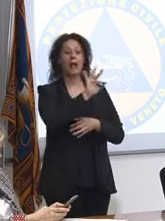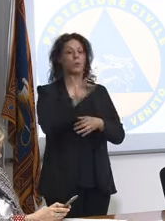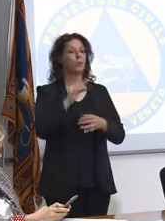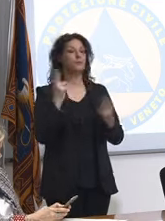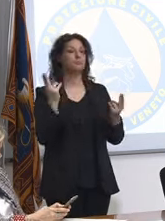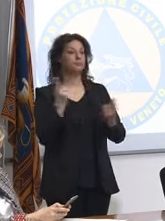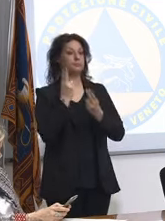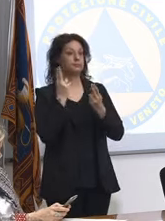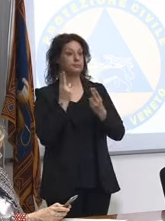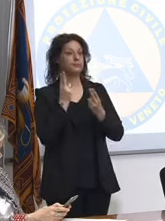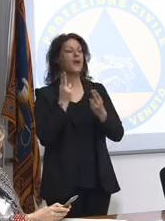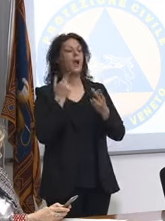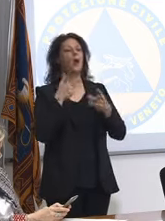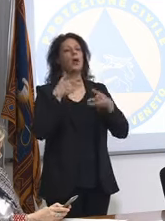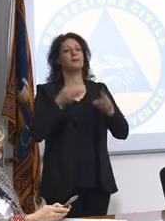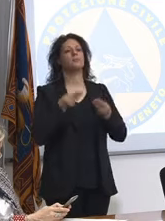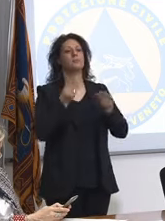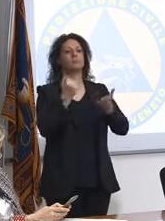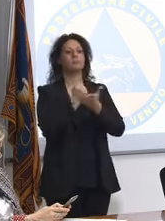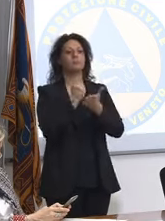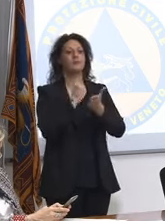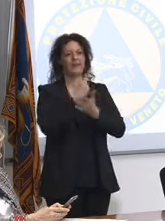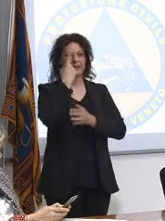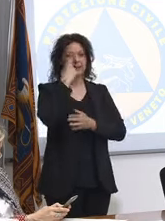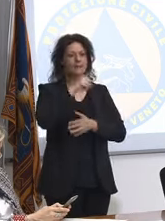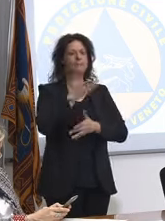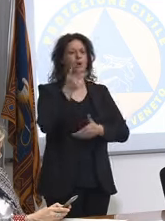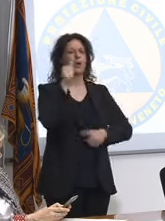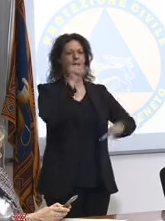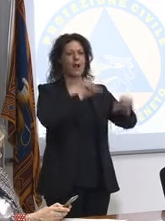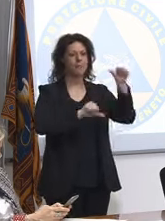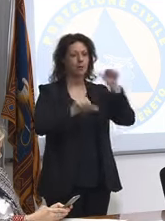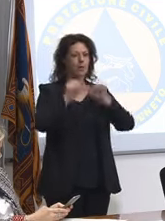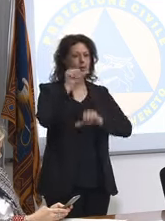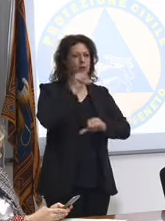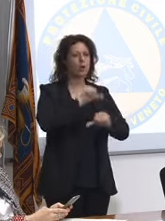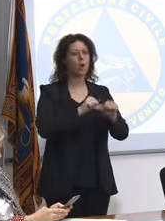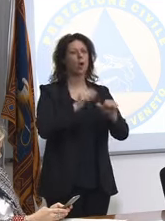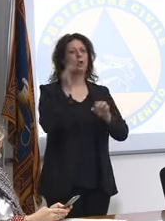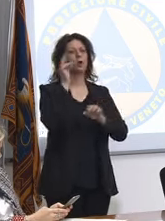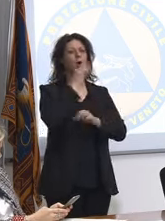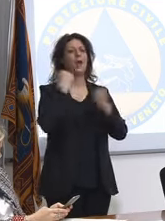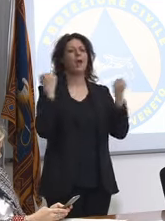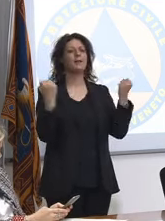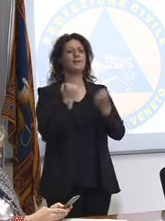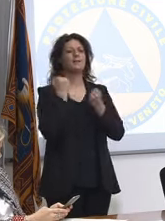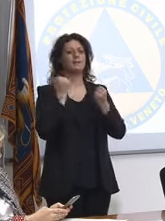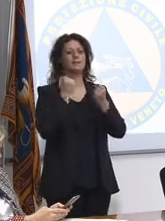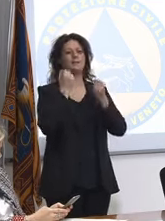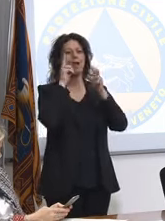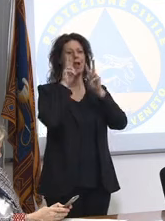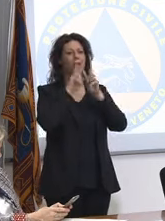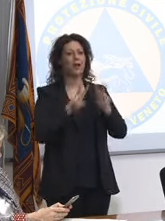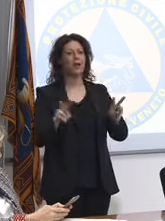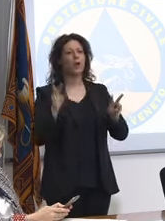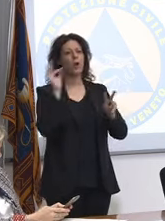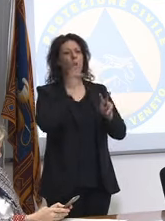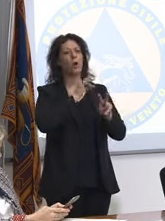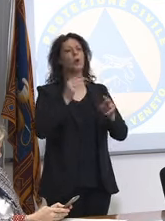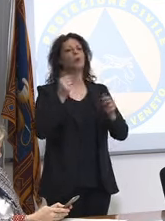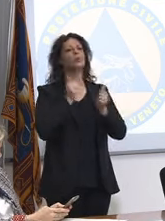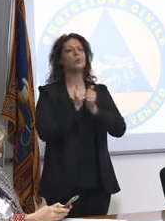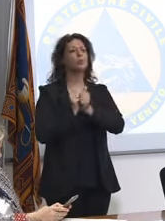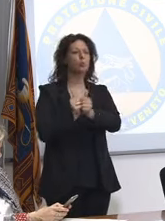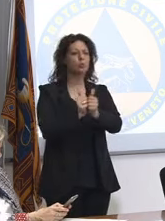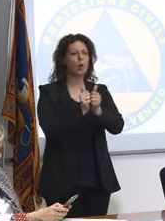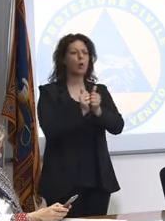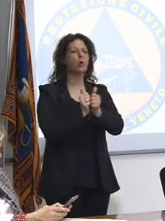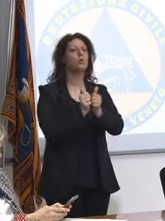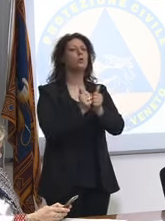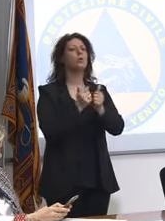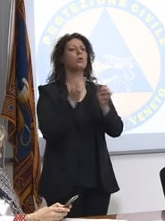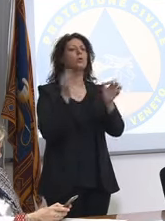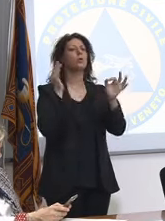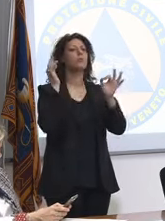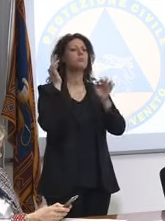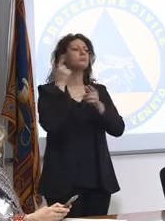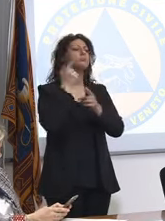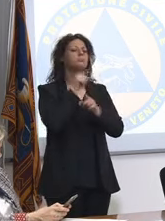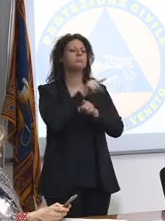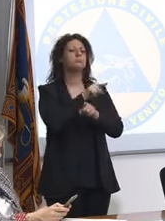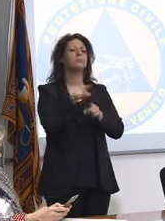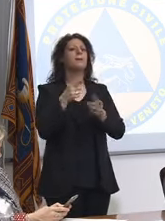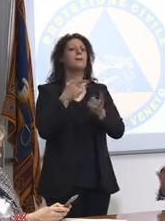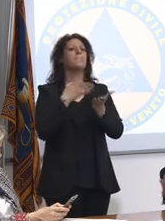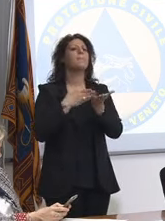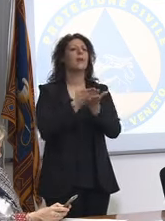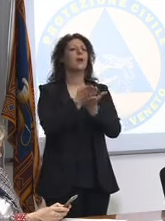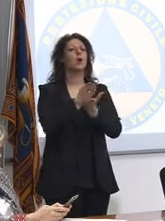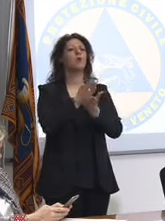laboratori, attrezzature, strumenti, esami finali, attività di verifica, accompagnamento, tutoraggio e orientamento dei diversi percorsi